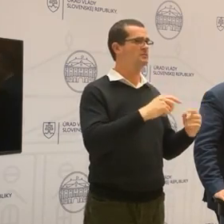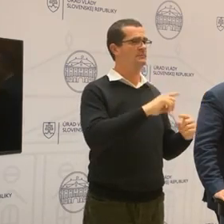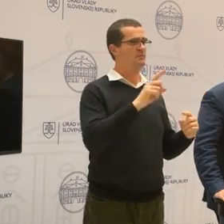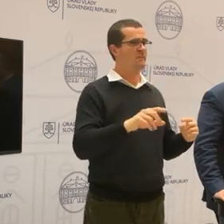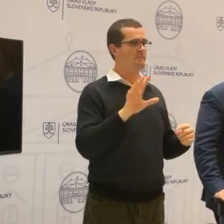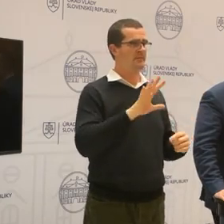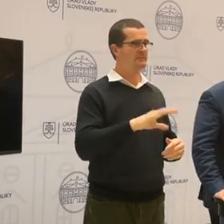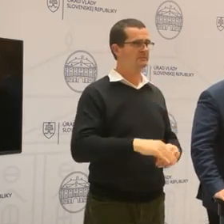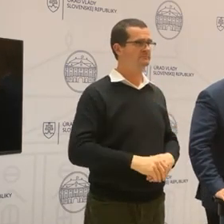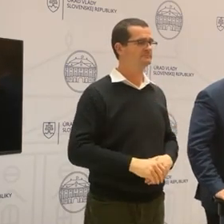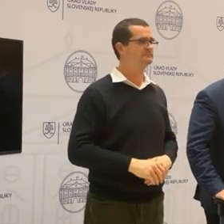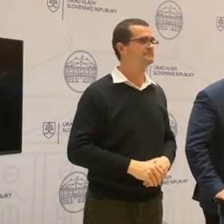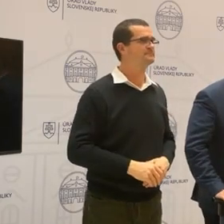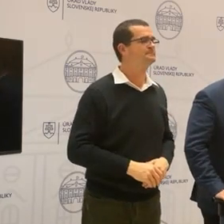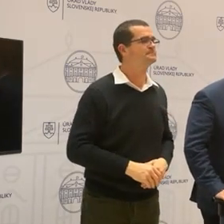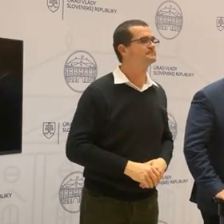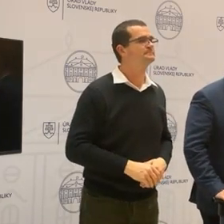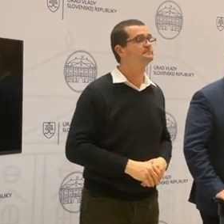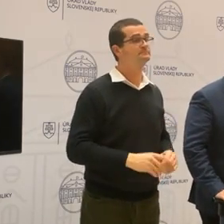rannej.